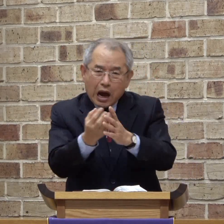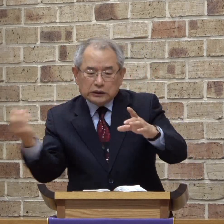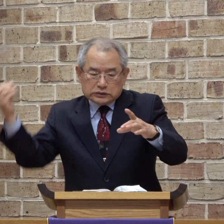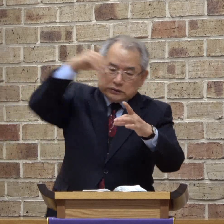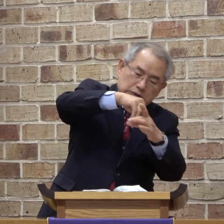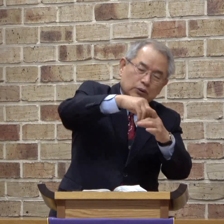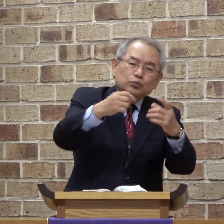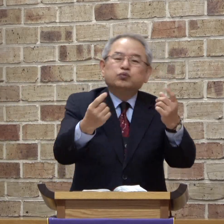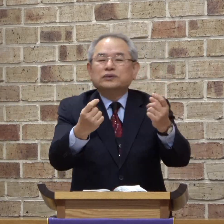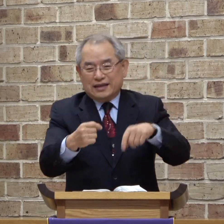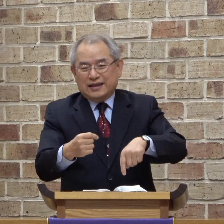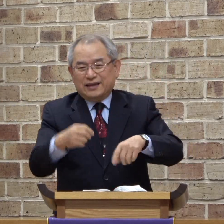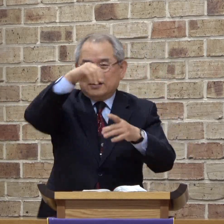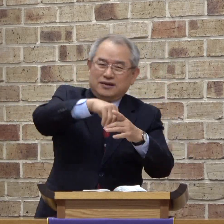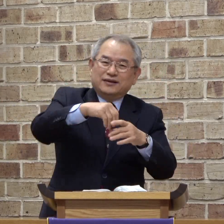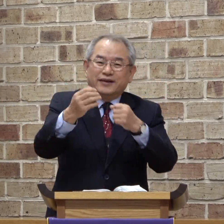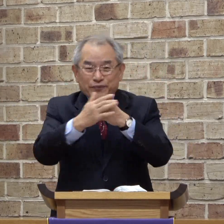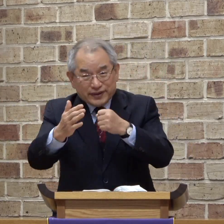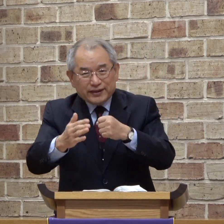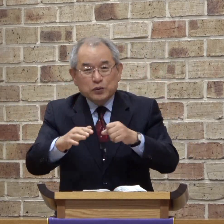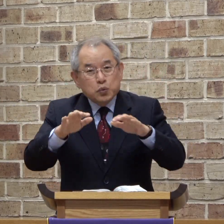성경 66권을 다 읽기는 어렵지만